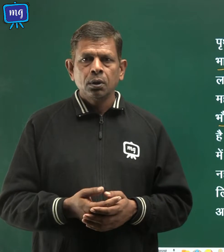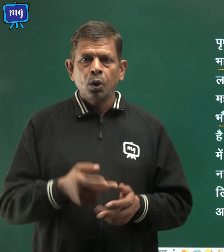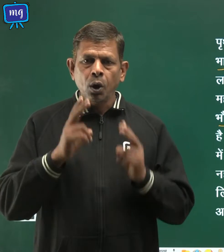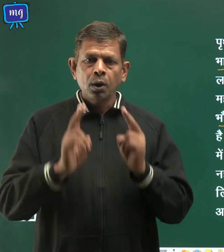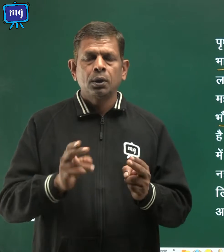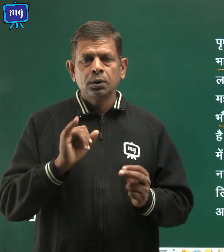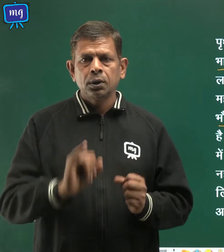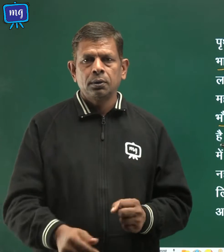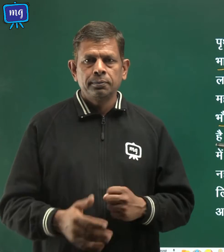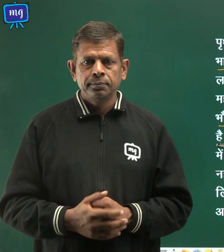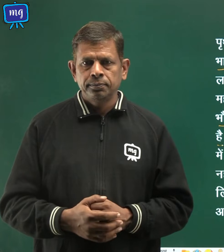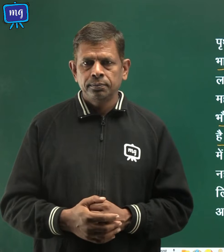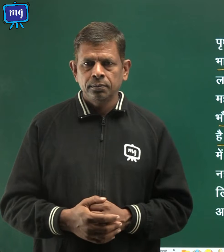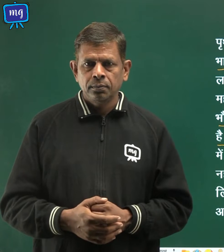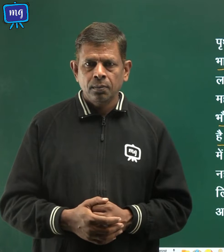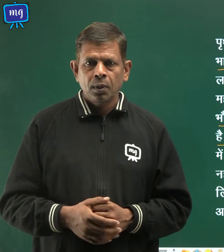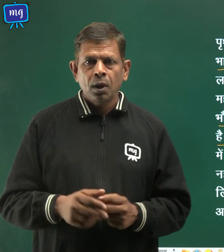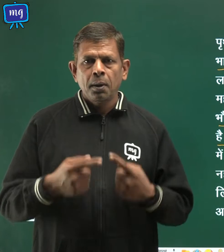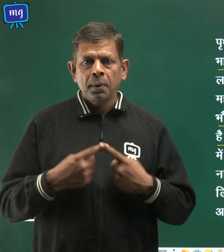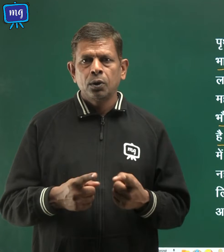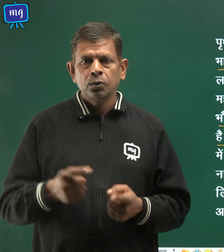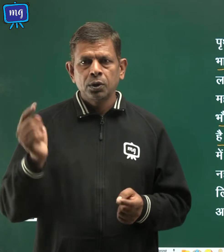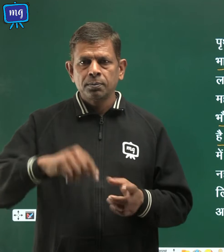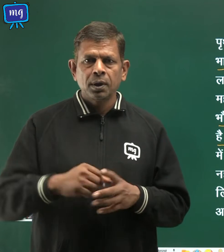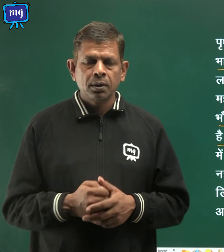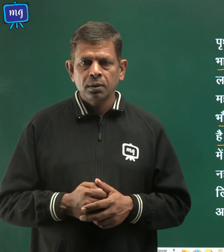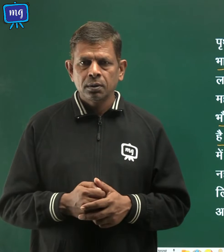पाया जाता है। परंतु इसमें